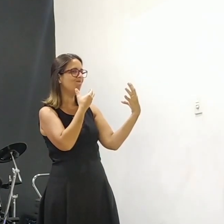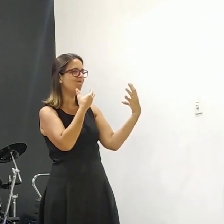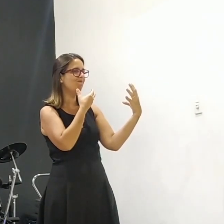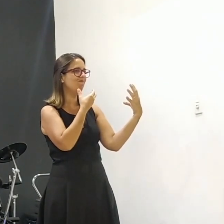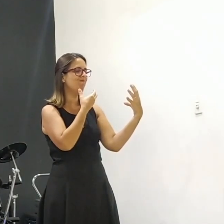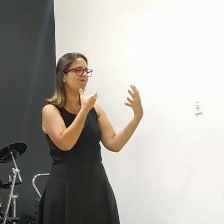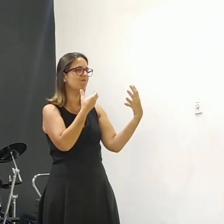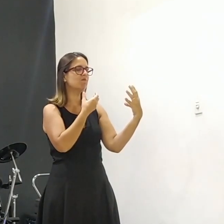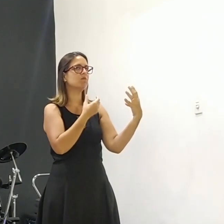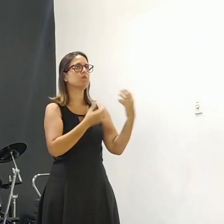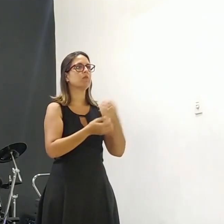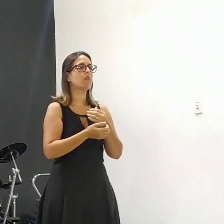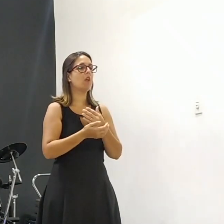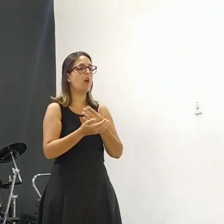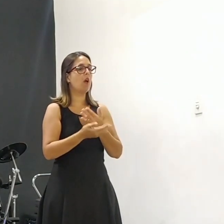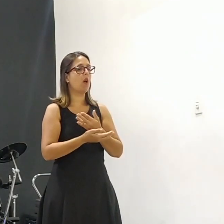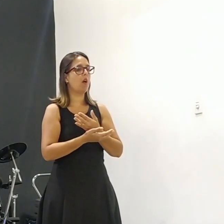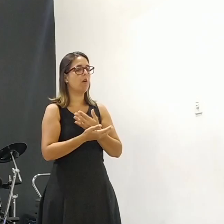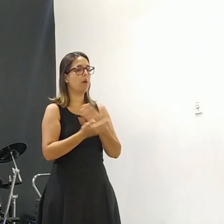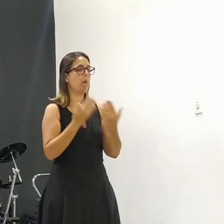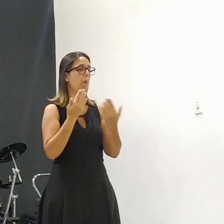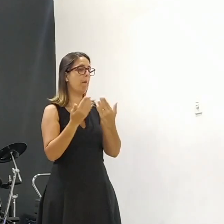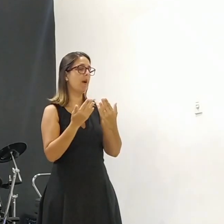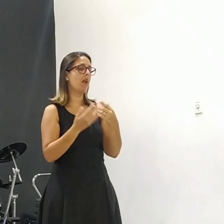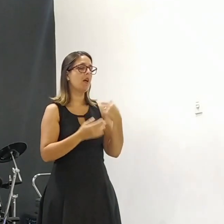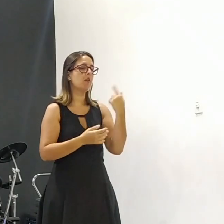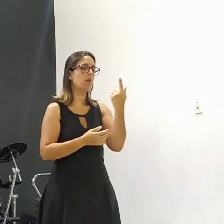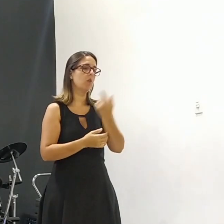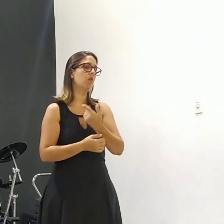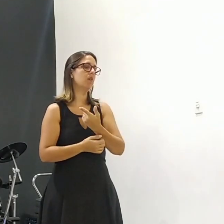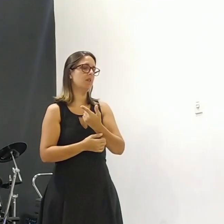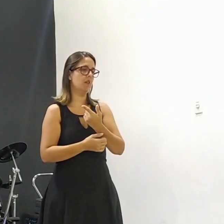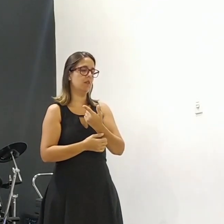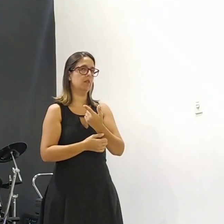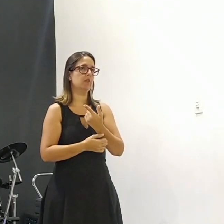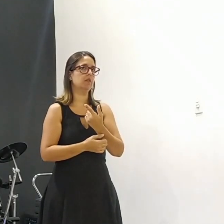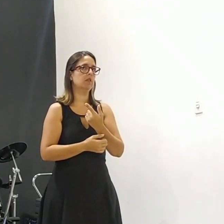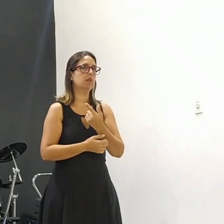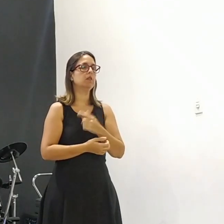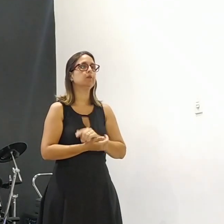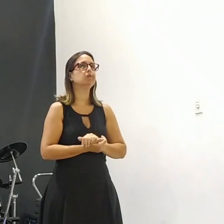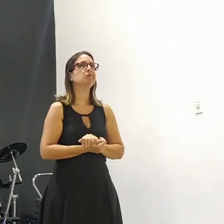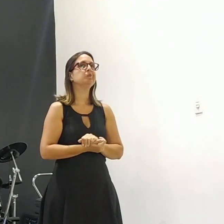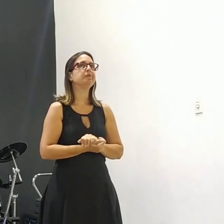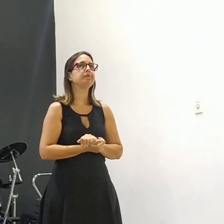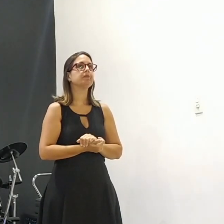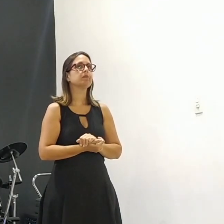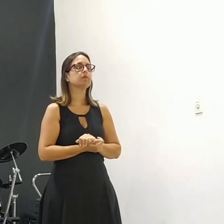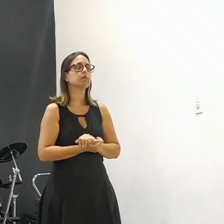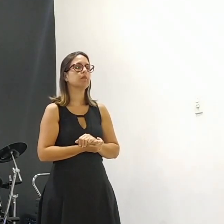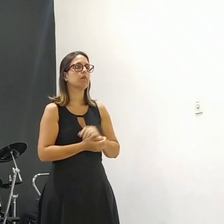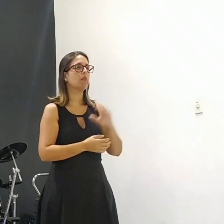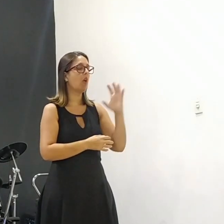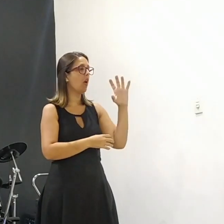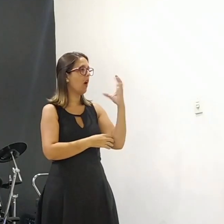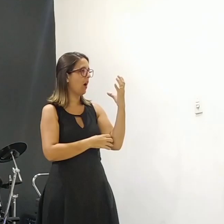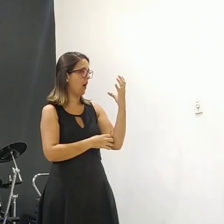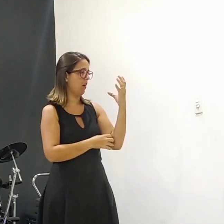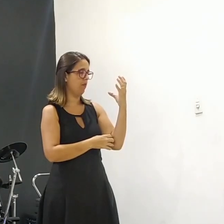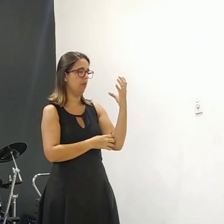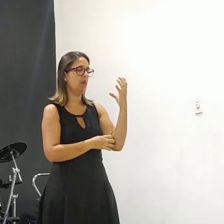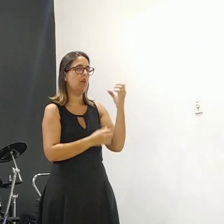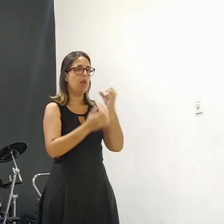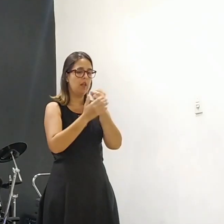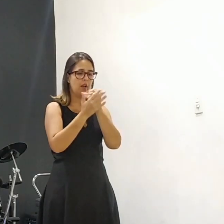fruto que é dado na época certa. A árvore, ela tem a característica de produzir três